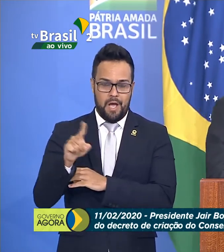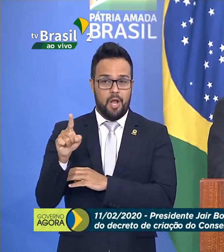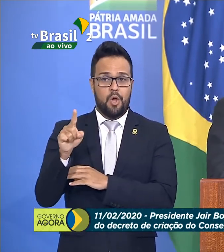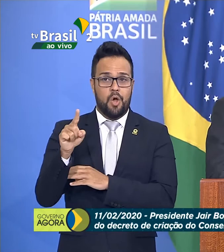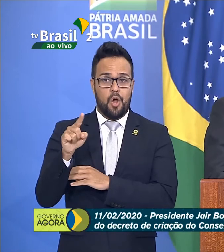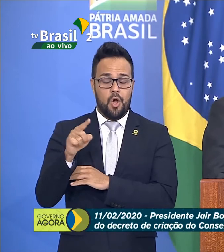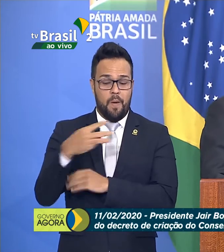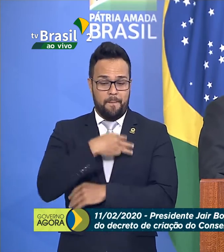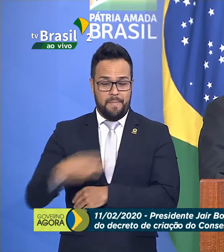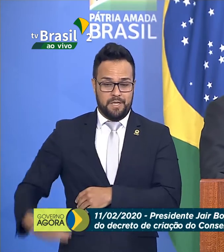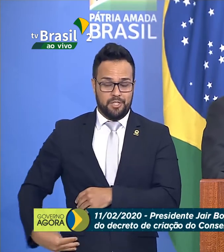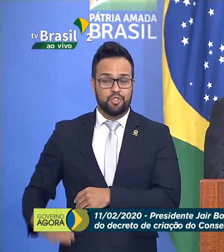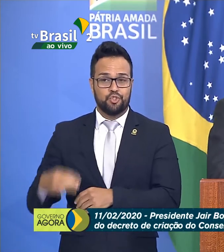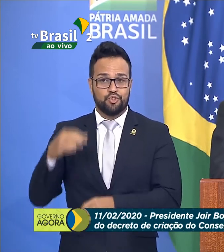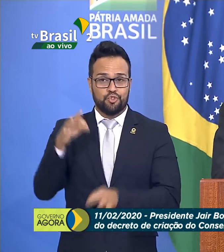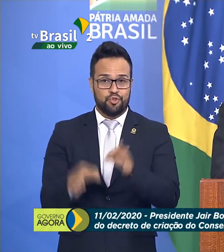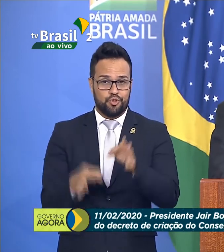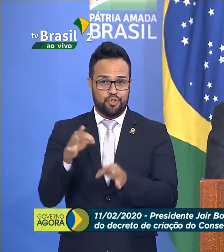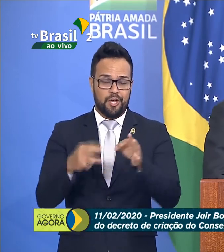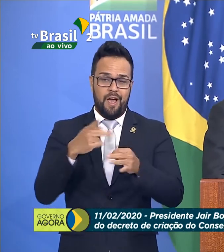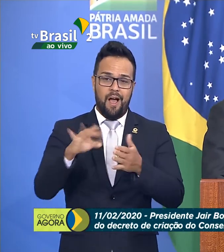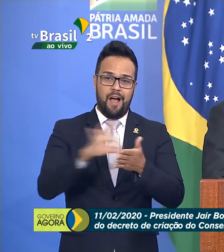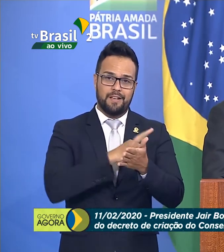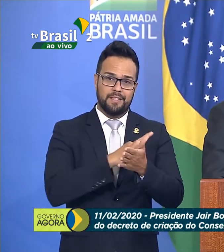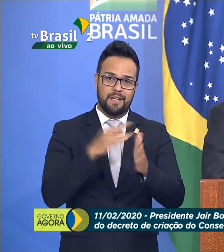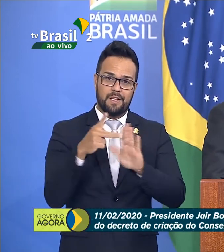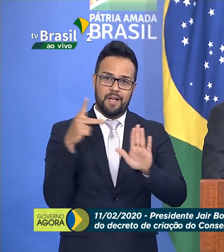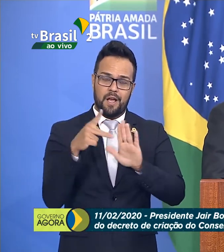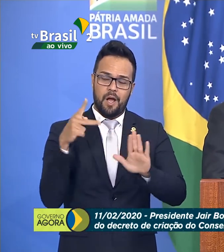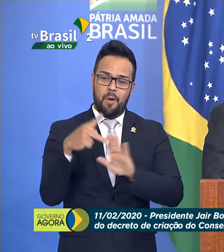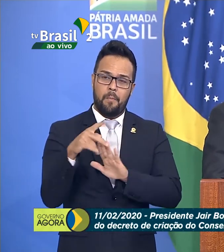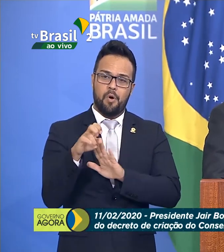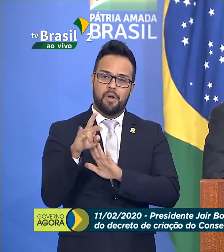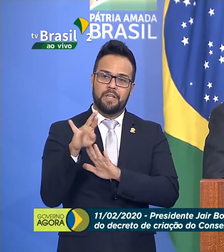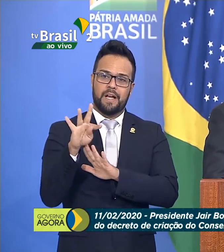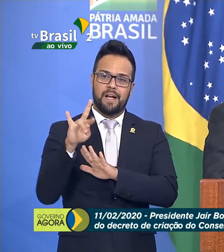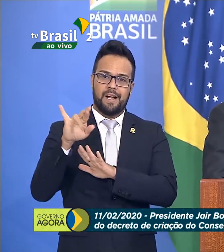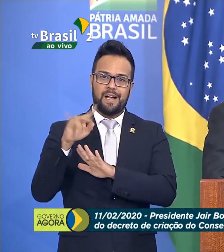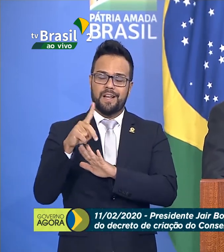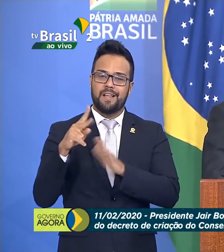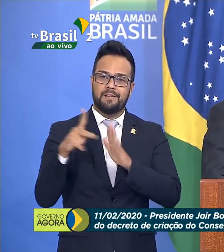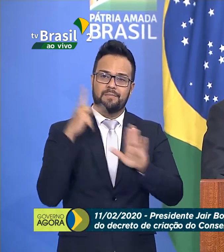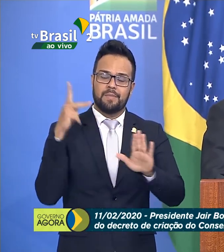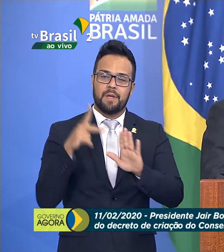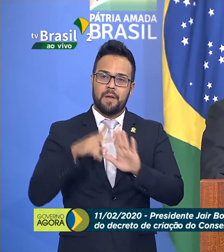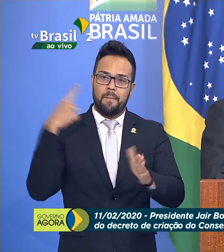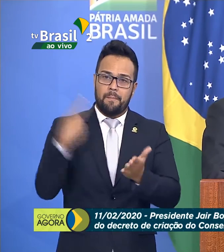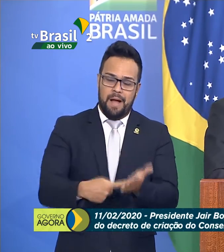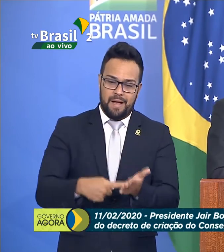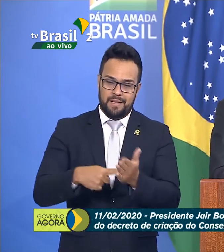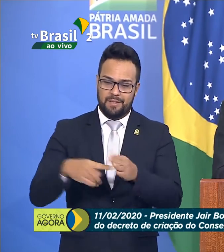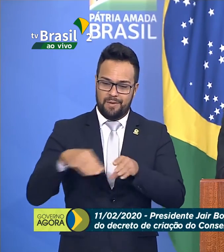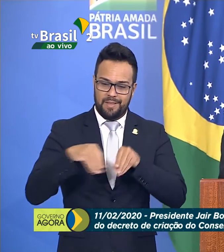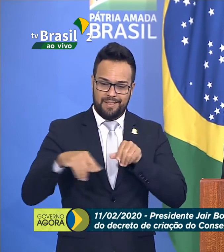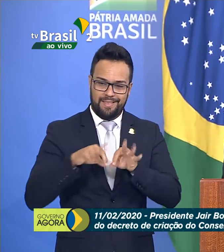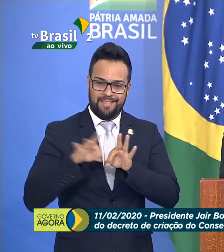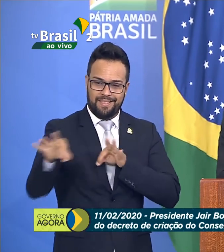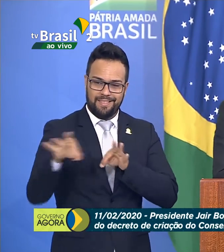Justiça que assinasse uma portaria para que desse início à demarcação da terra indígena Yanomami.